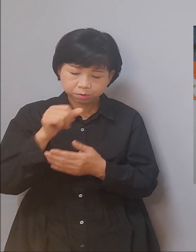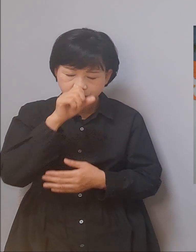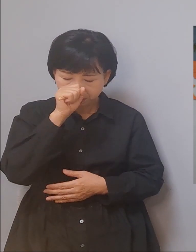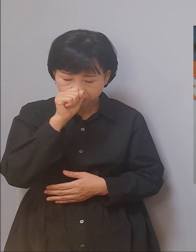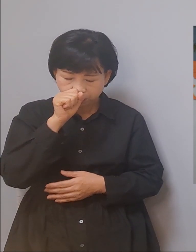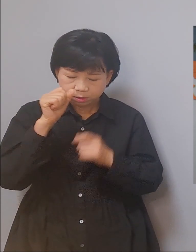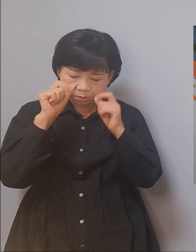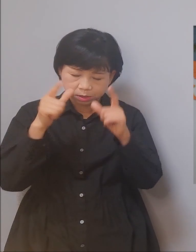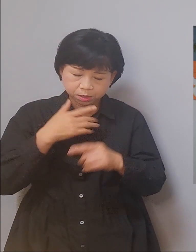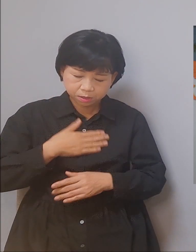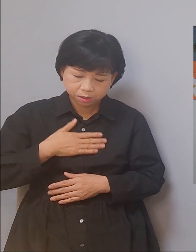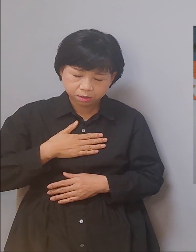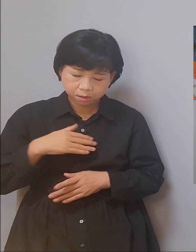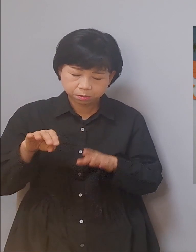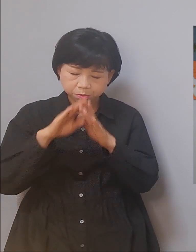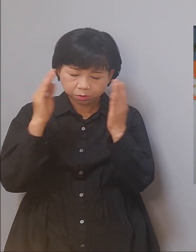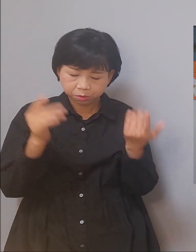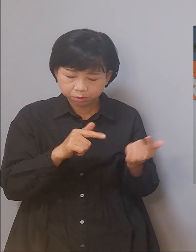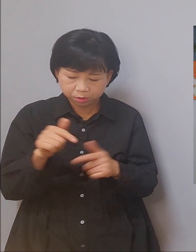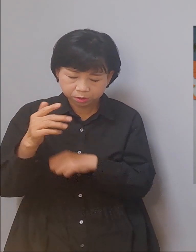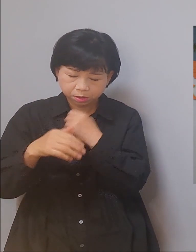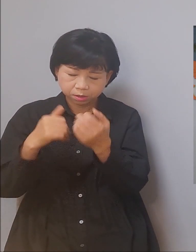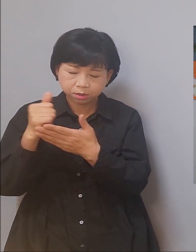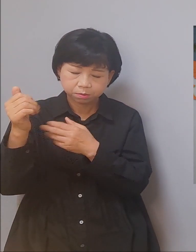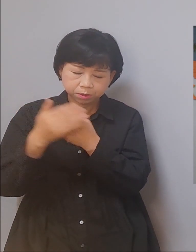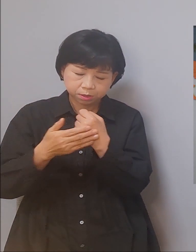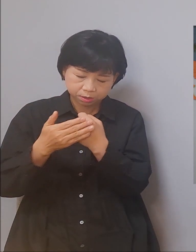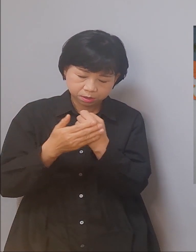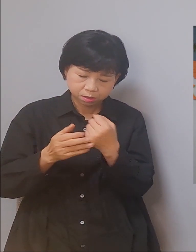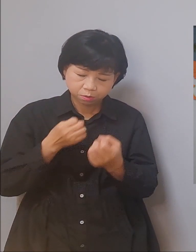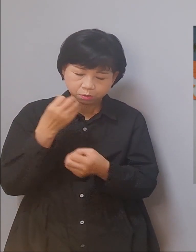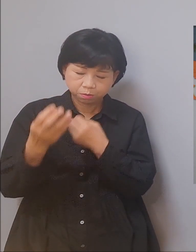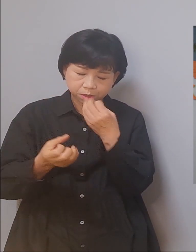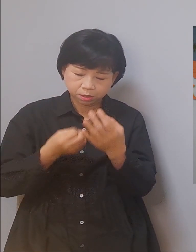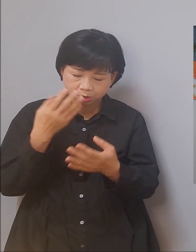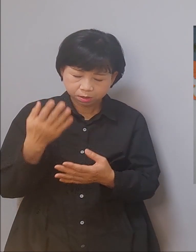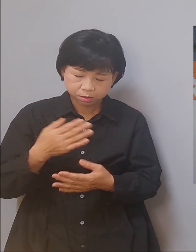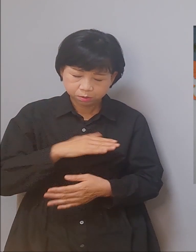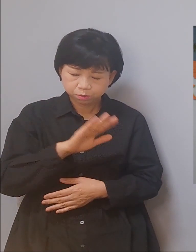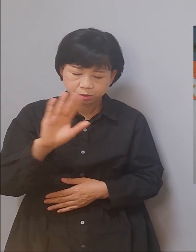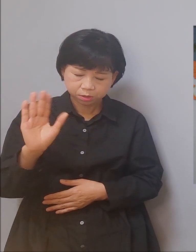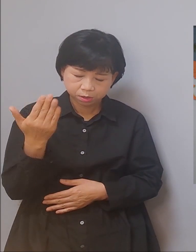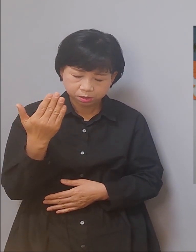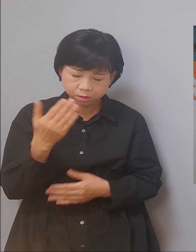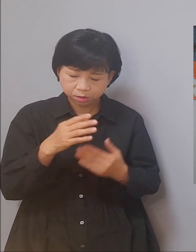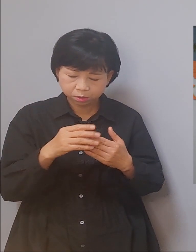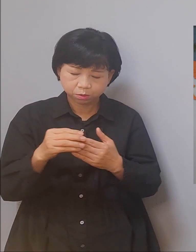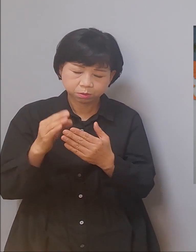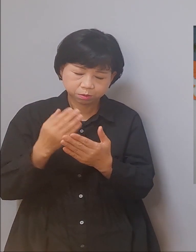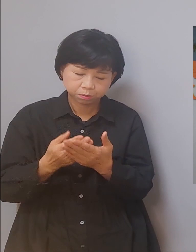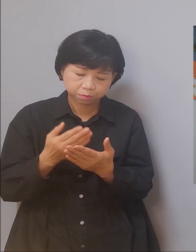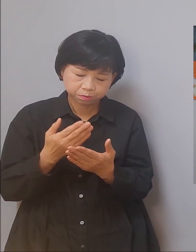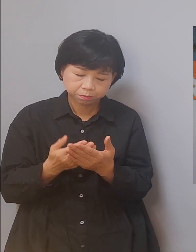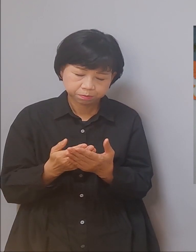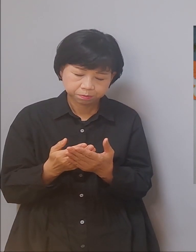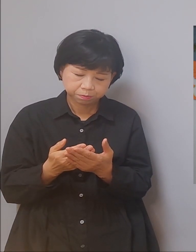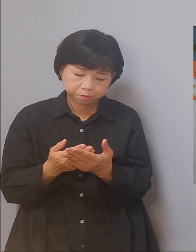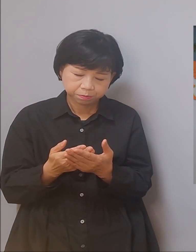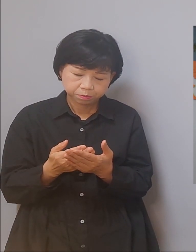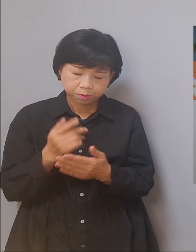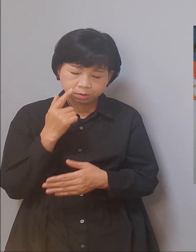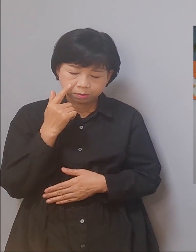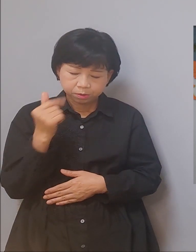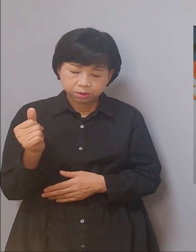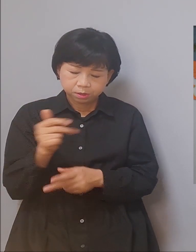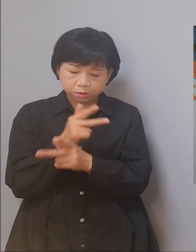선하심을 깨달아 나의 모든 것이 하나님의 은혜이며 고백하는 저희들 되도록 주님 인도하여 주시옵소서.